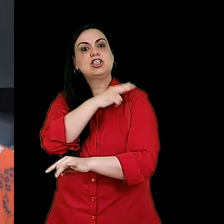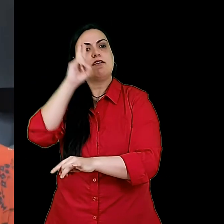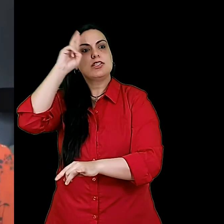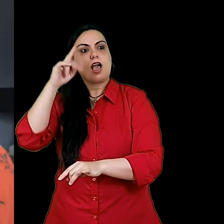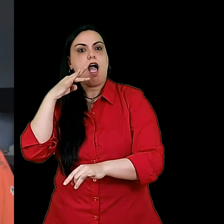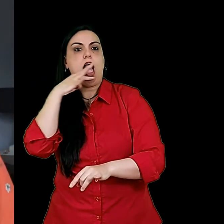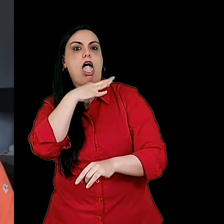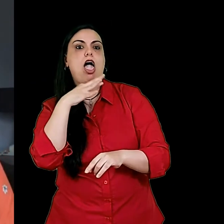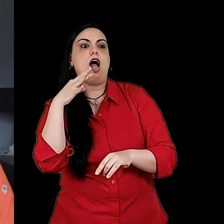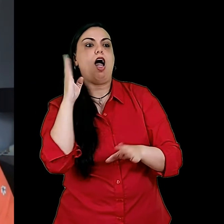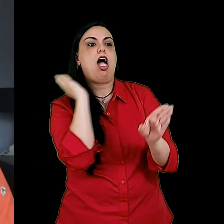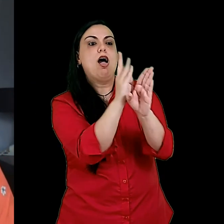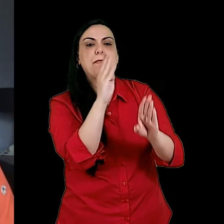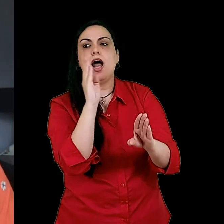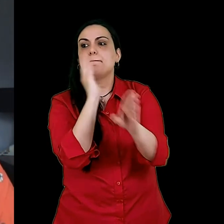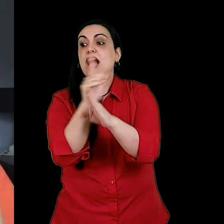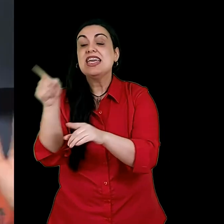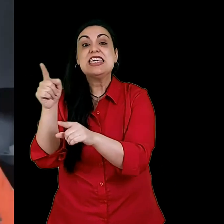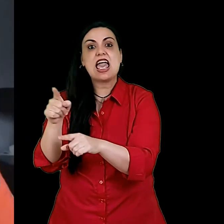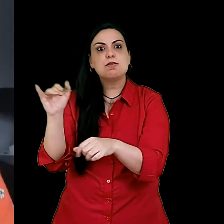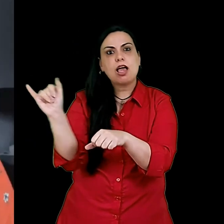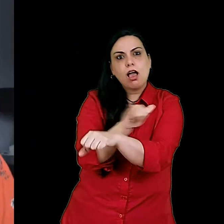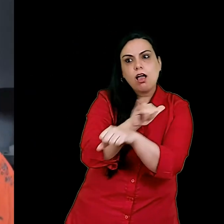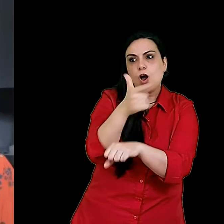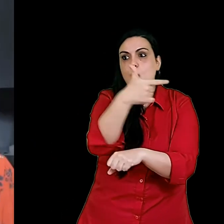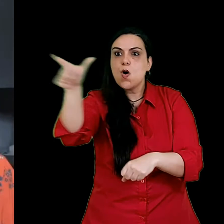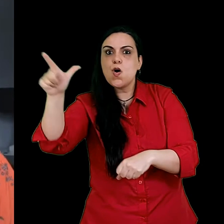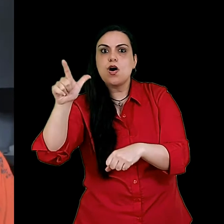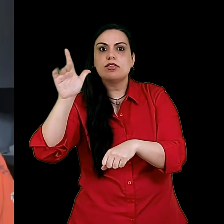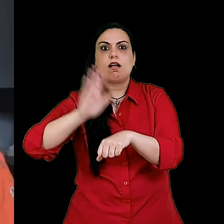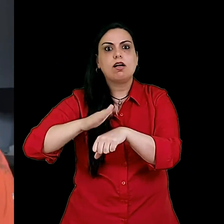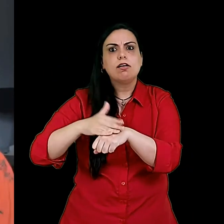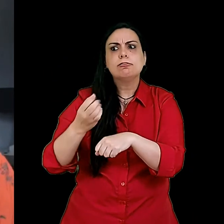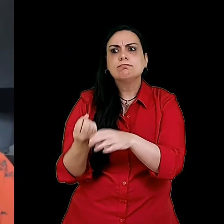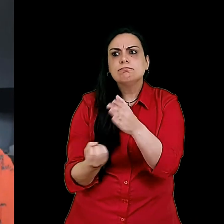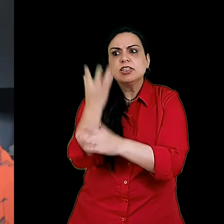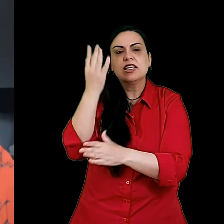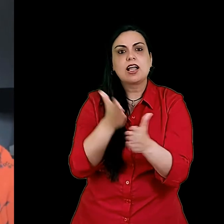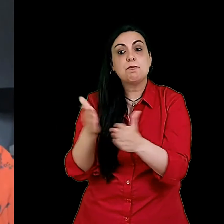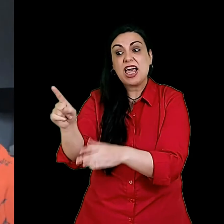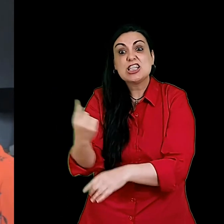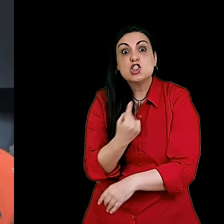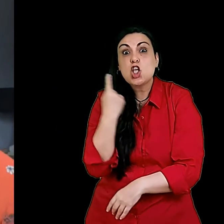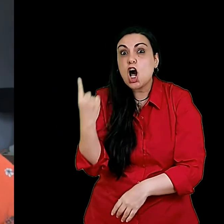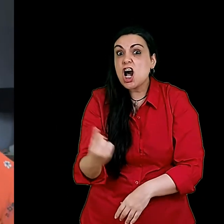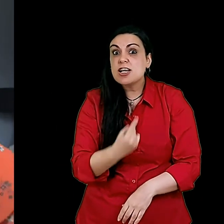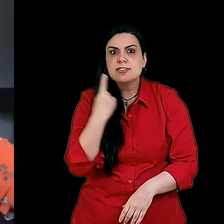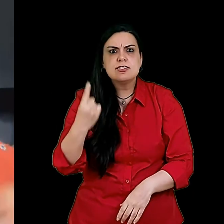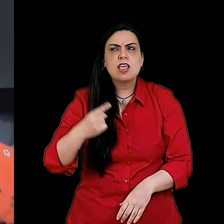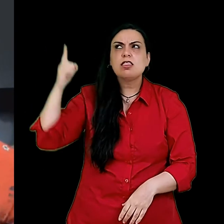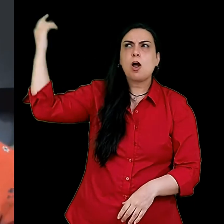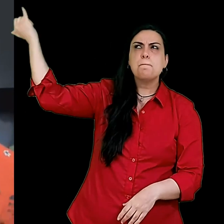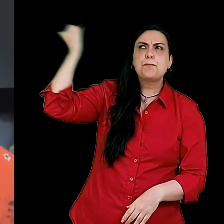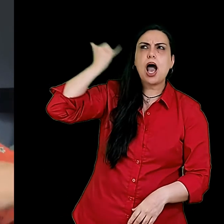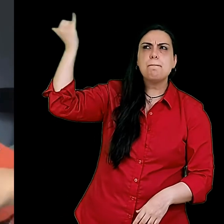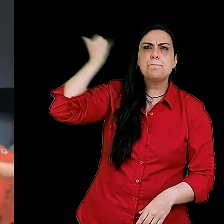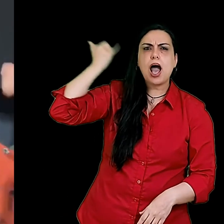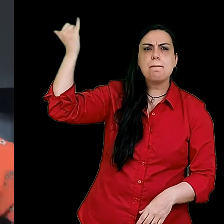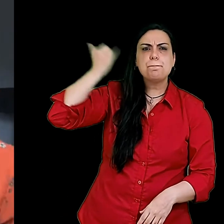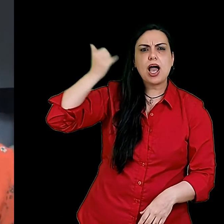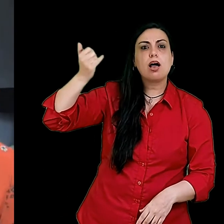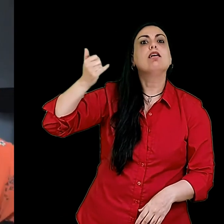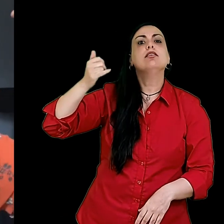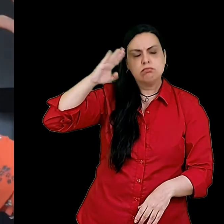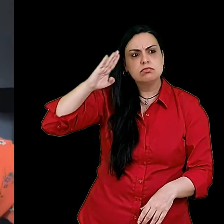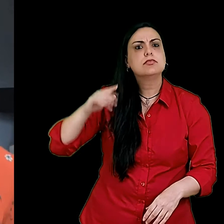começaram a ficar conhecidas. Então ela teve que desenvolver outras. Camille, quando é que ela desenvolvia outras? Literalmente